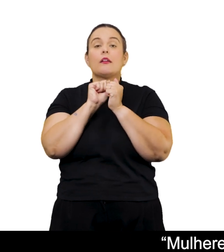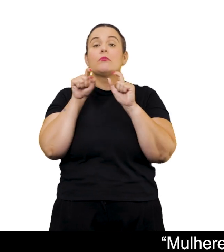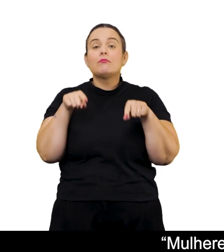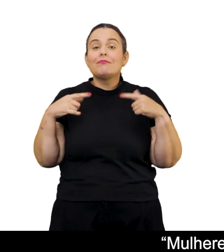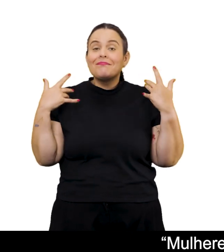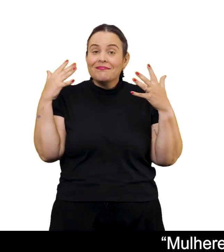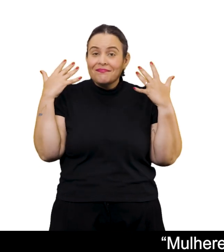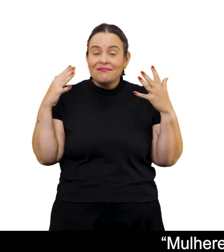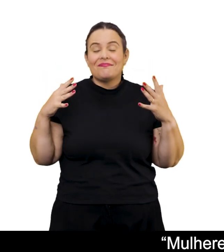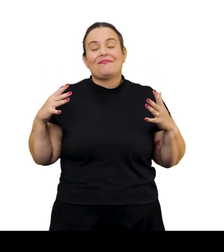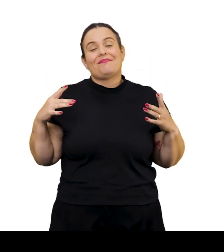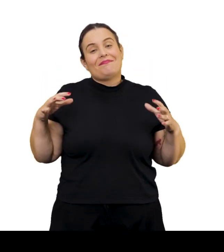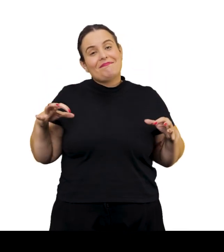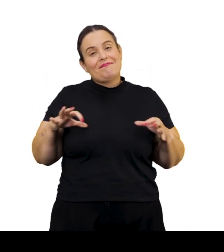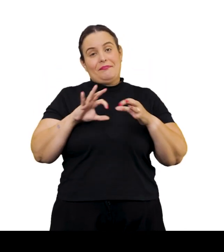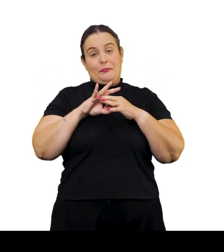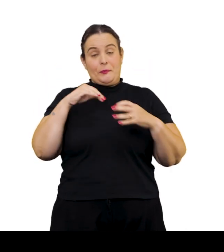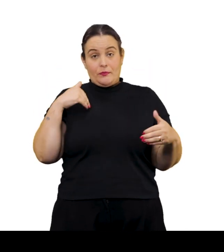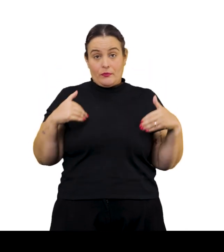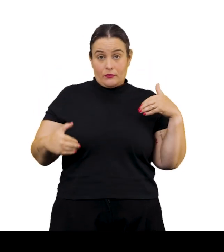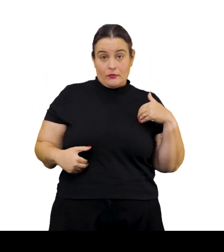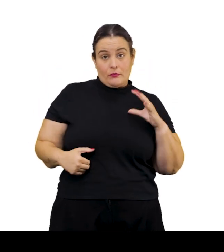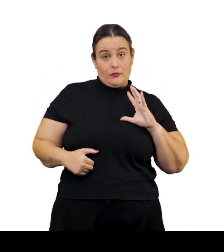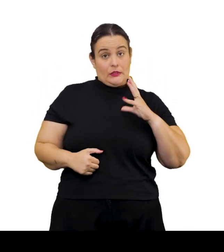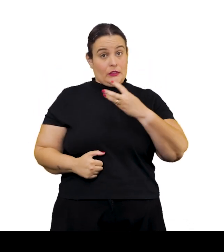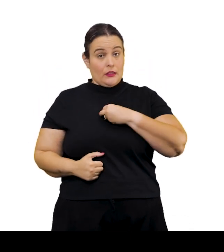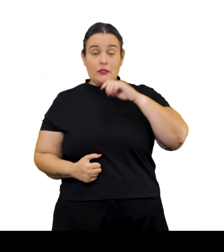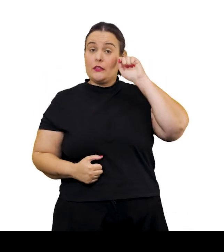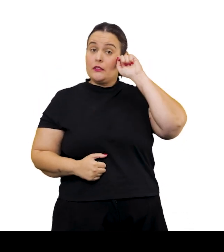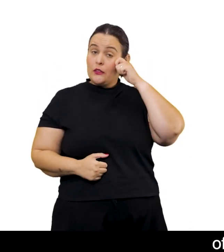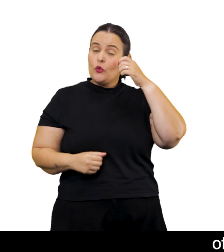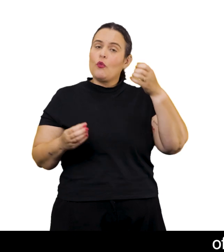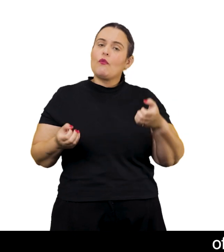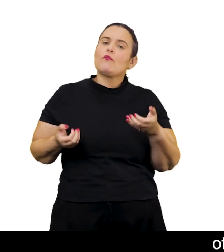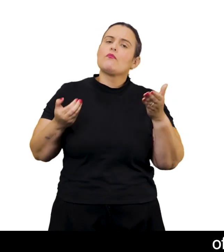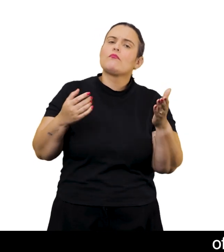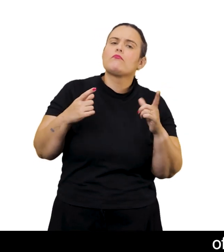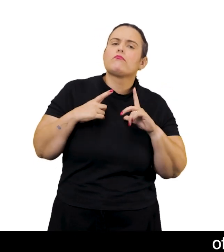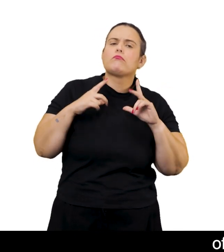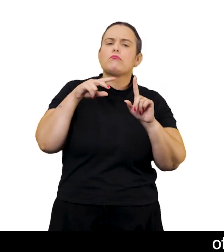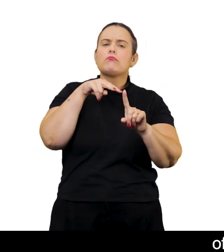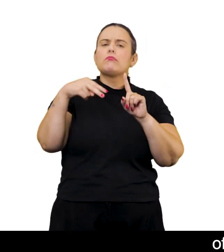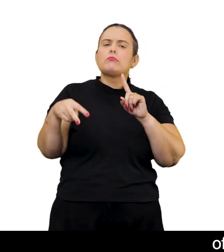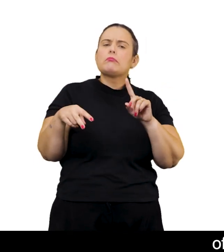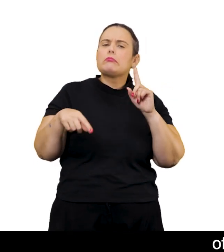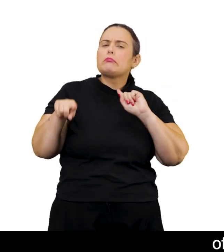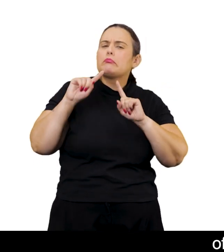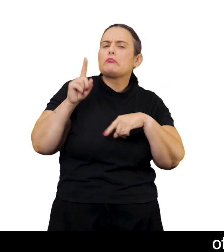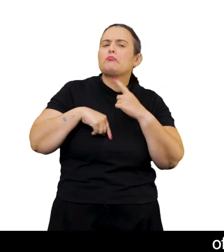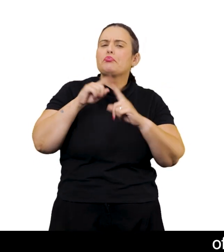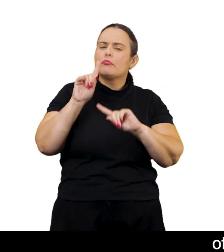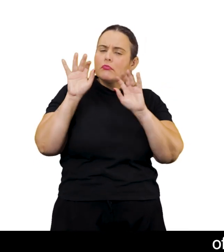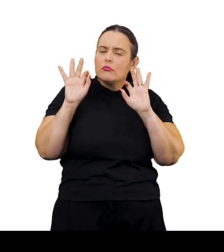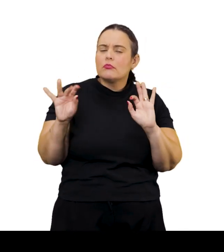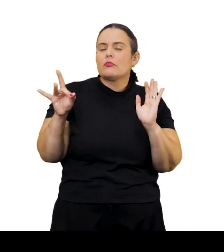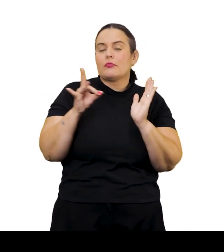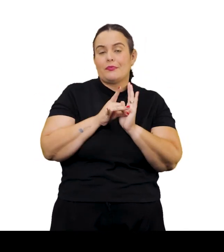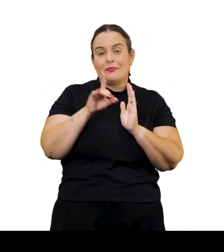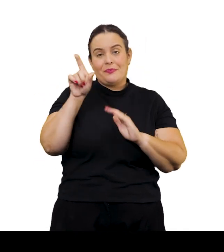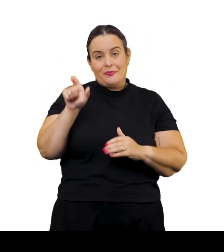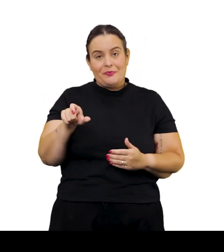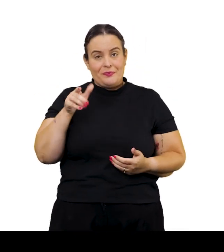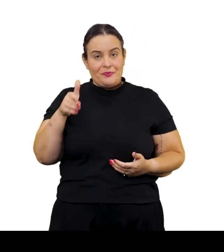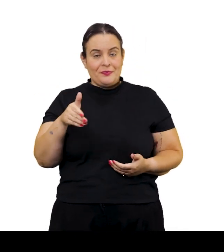uma celebração da intimidade da conexão entre corpos trans negros, oferecendo uma visão radicalmente afetuosa e afirmativa